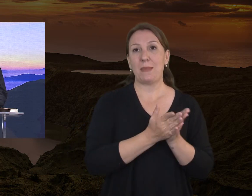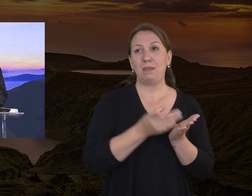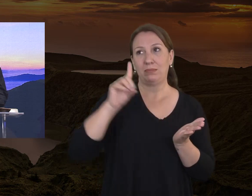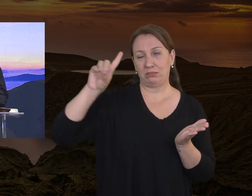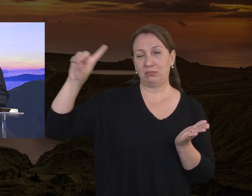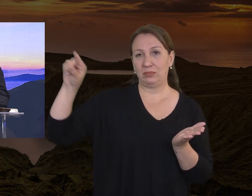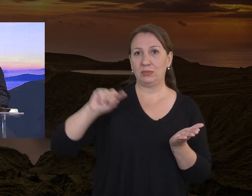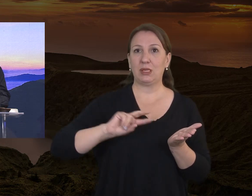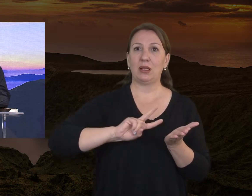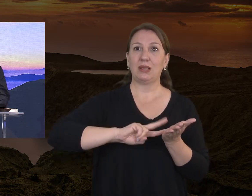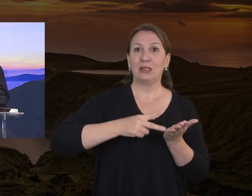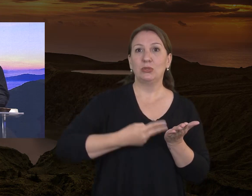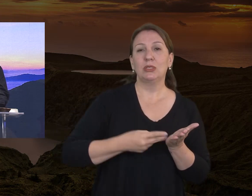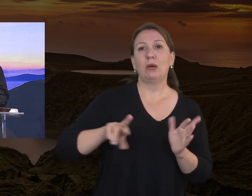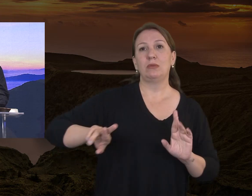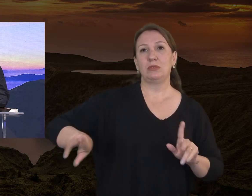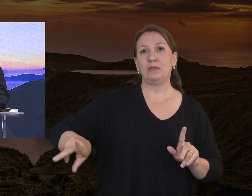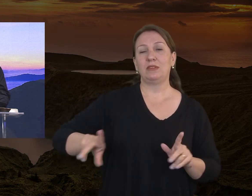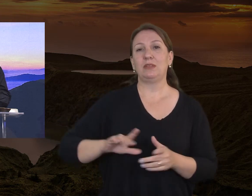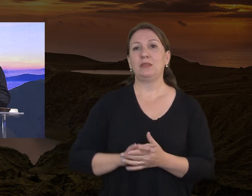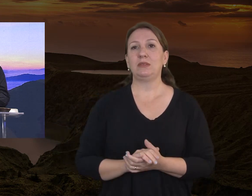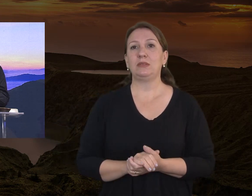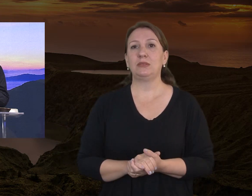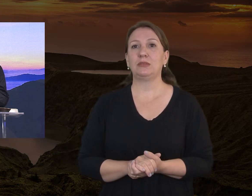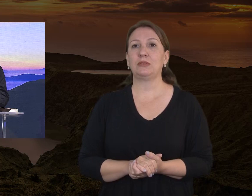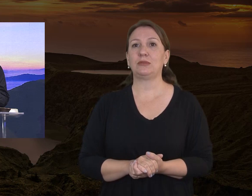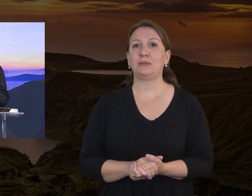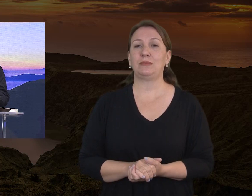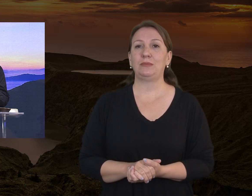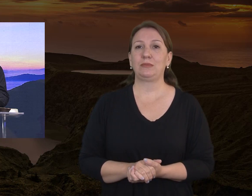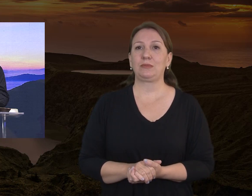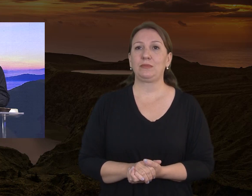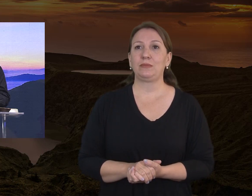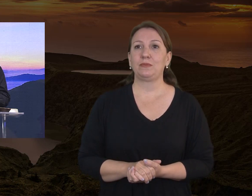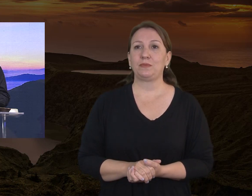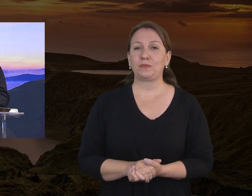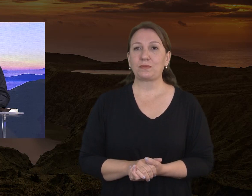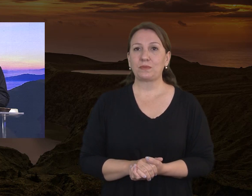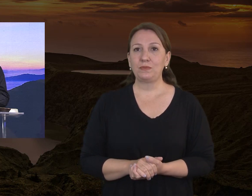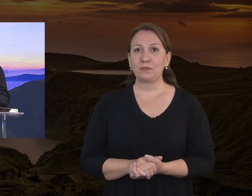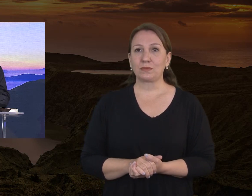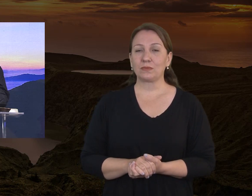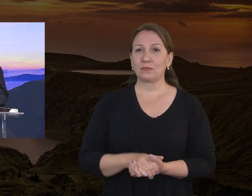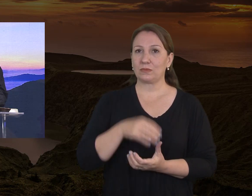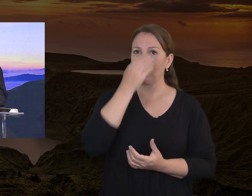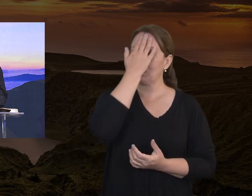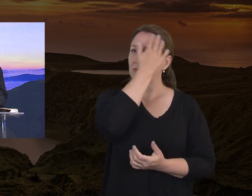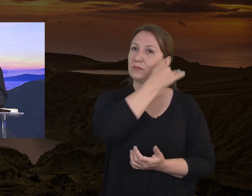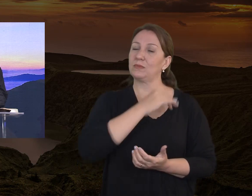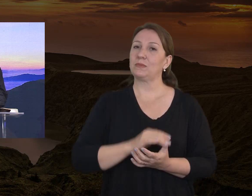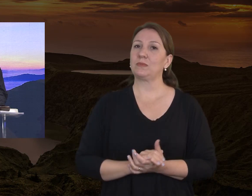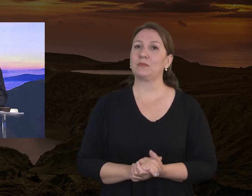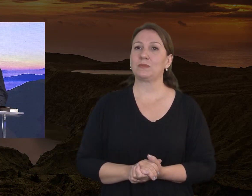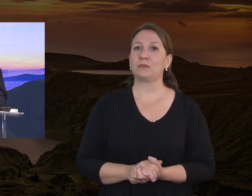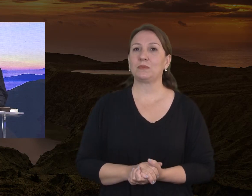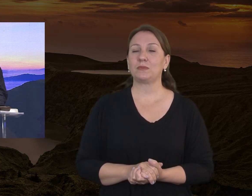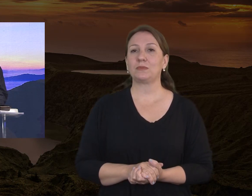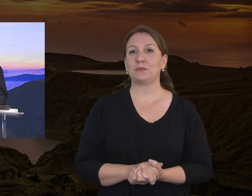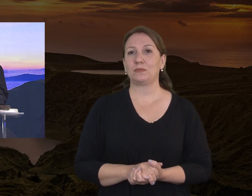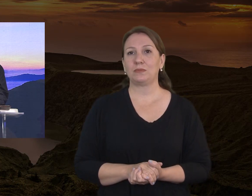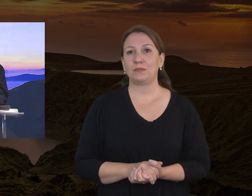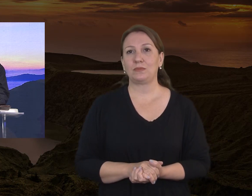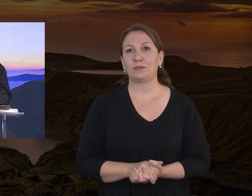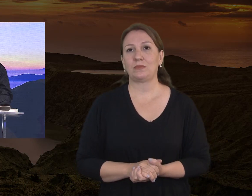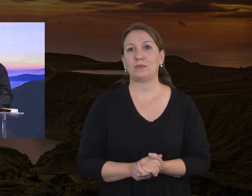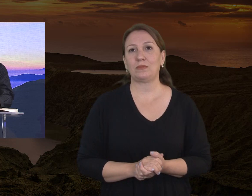eu gosto de usar essa versão porque o texto fica um pouquinho mais compreensível, tá?